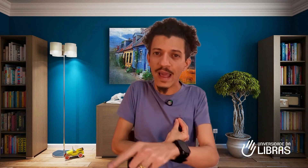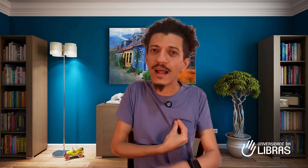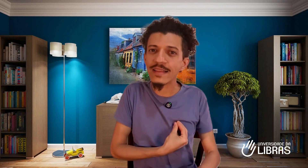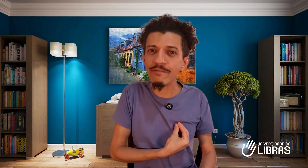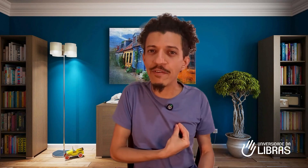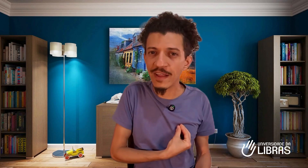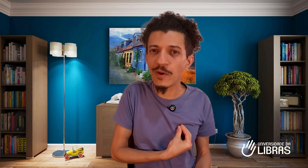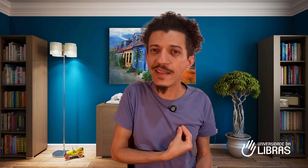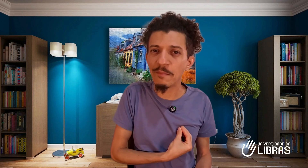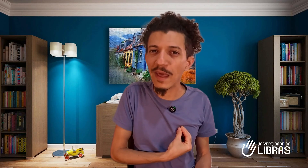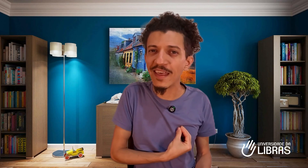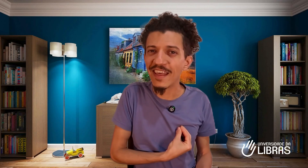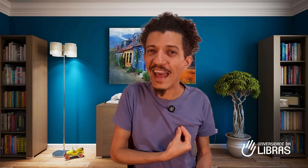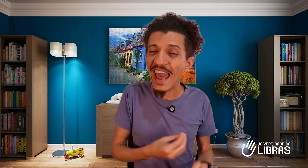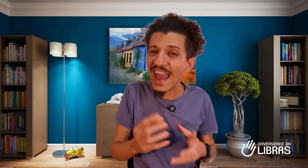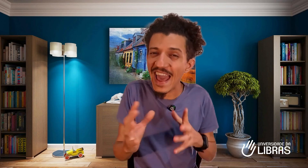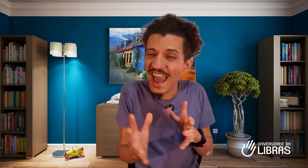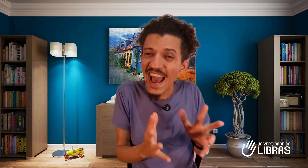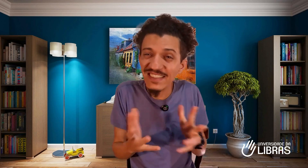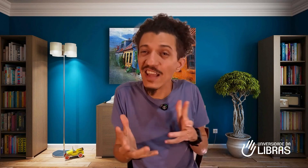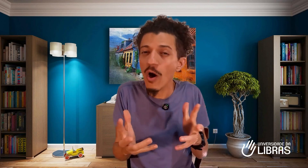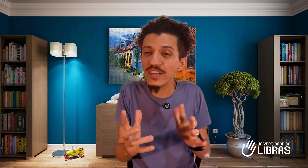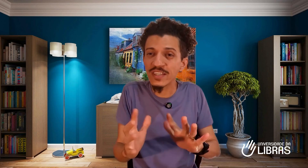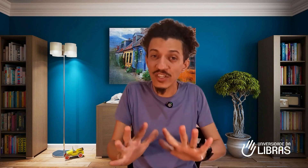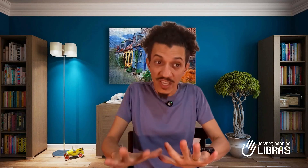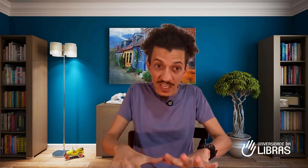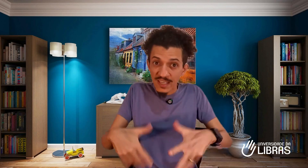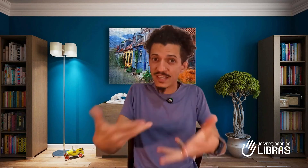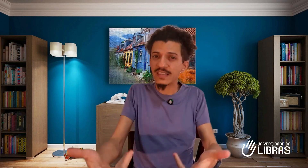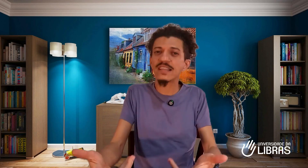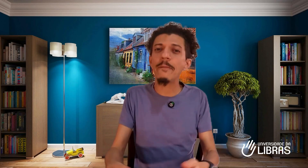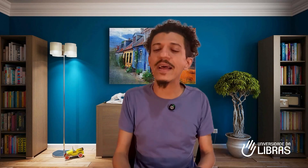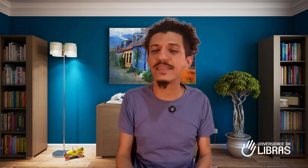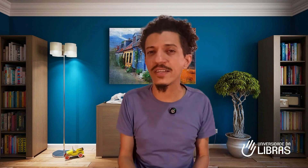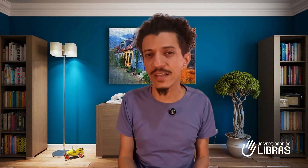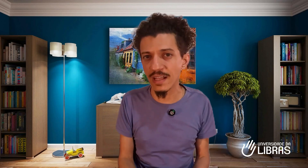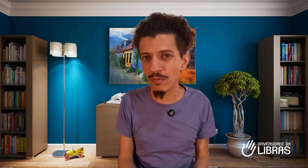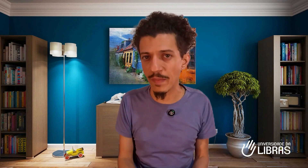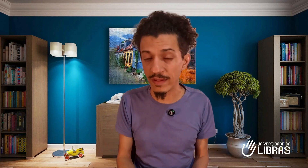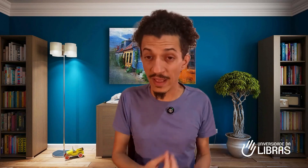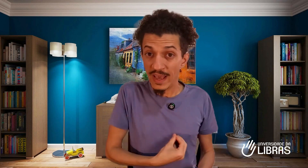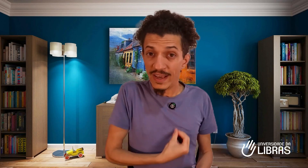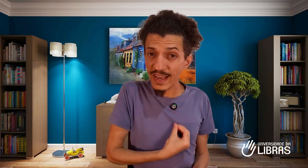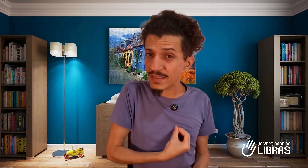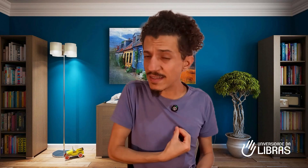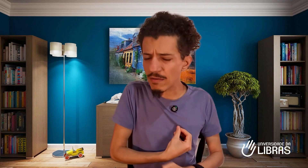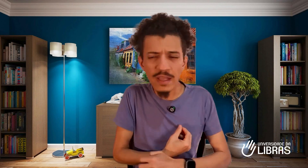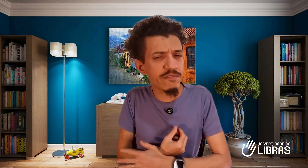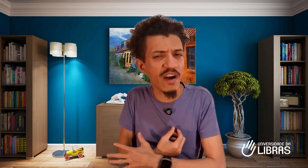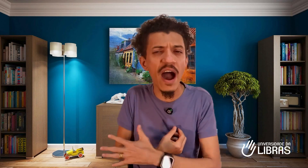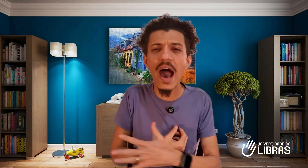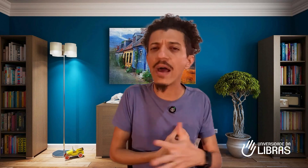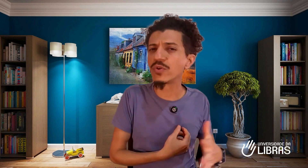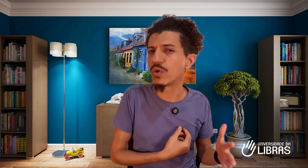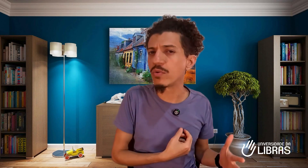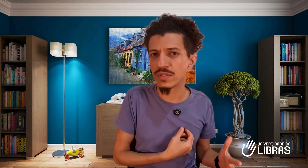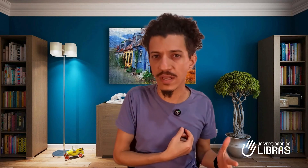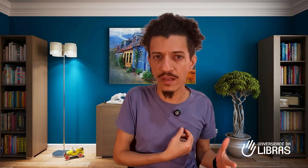está vivendo aí também? É essa lógica de que se está presente naquele momento. E esse sinal tem vários outros